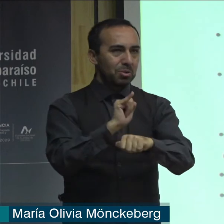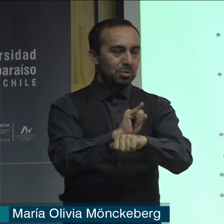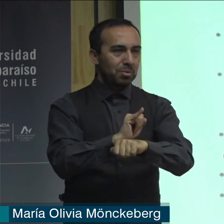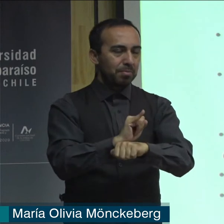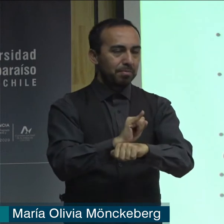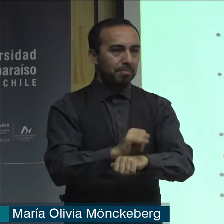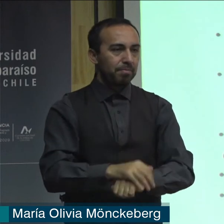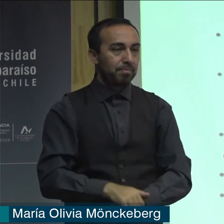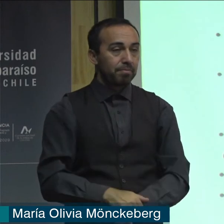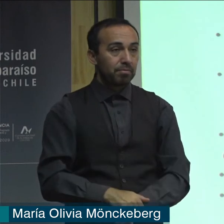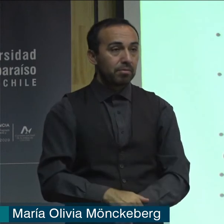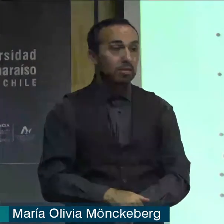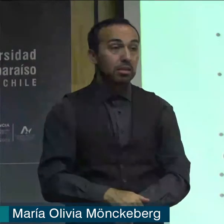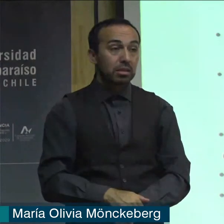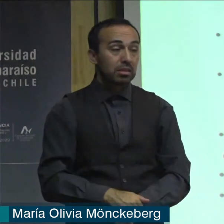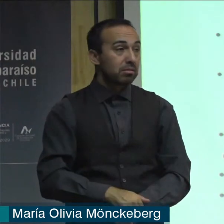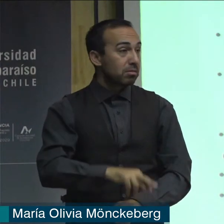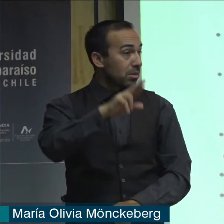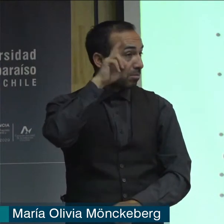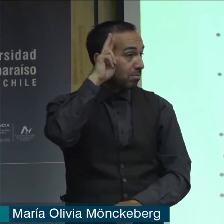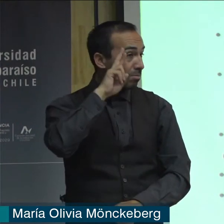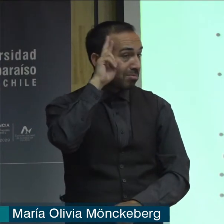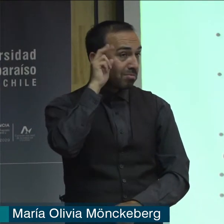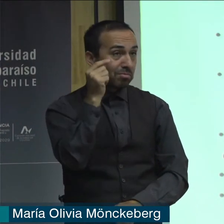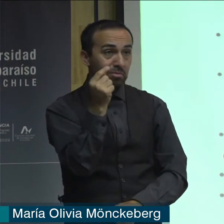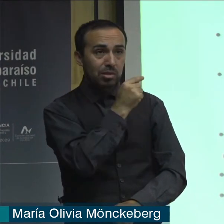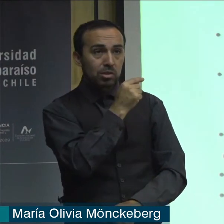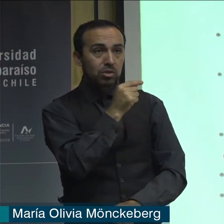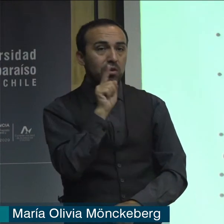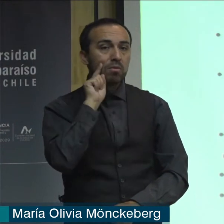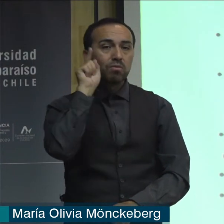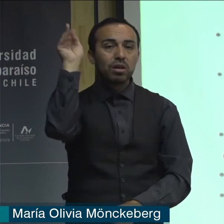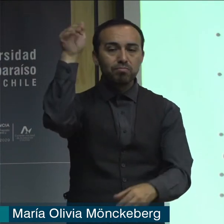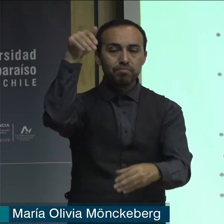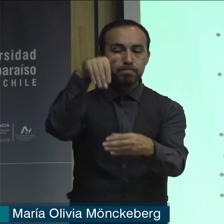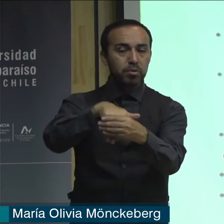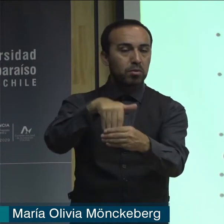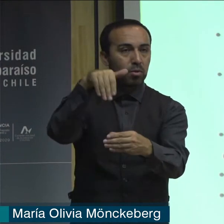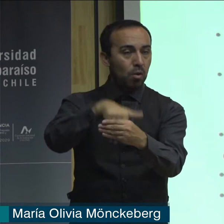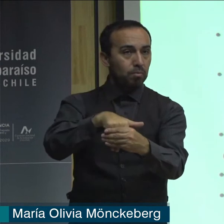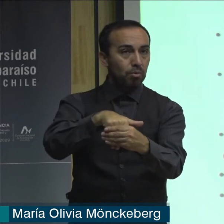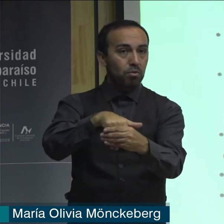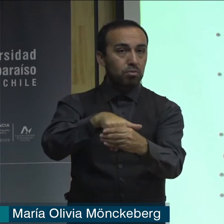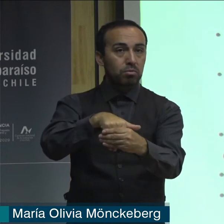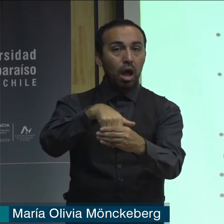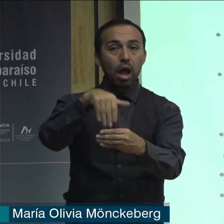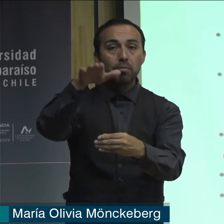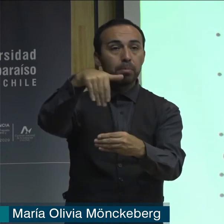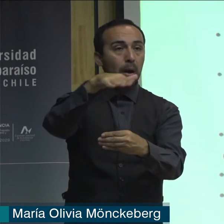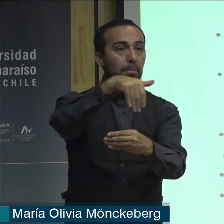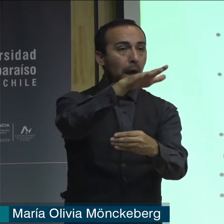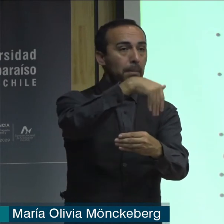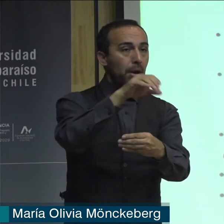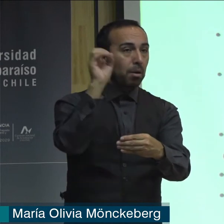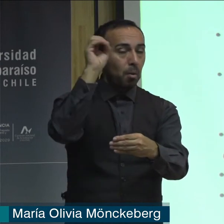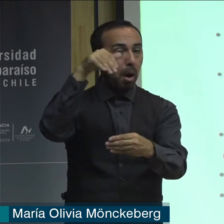recordemos que fue tras un plebiscito muy espurio